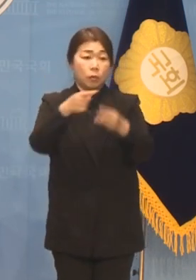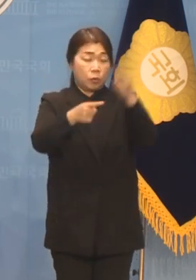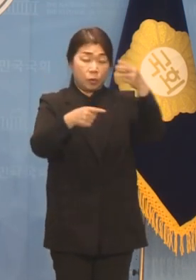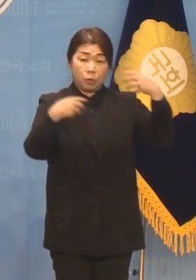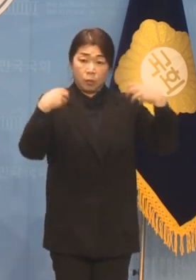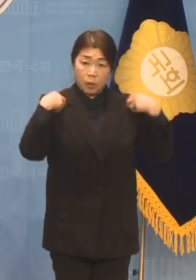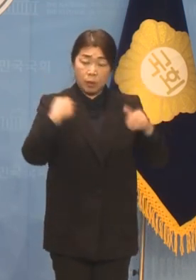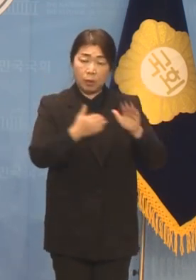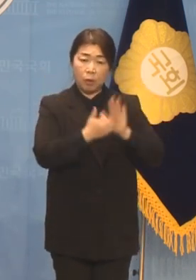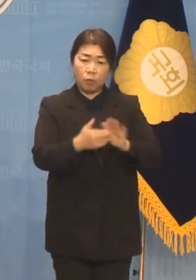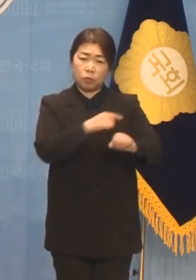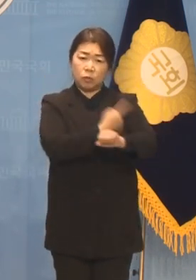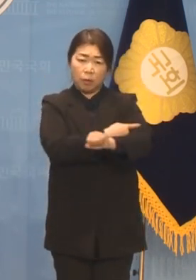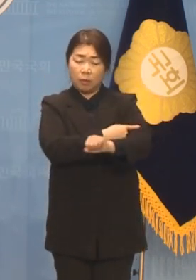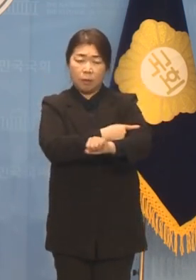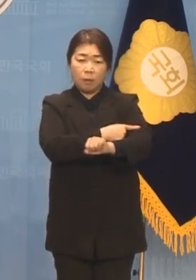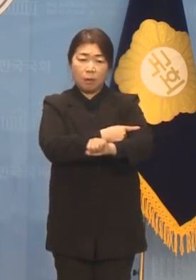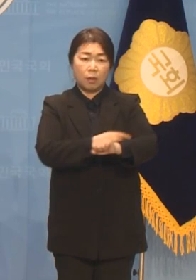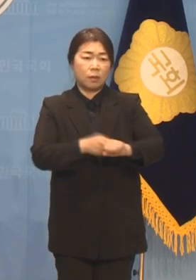반헌법적 거부권 남발에 저항해